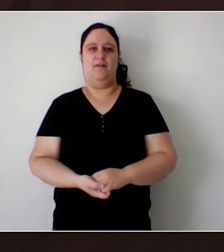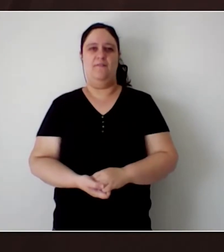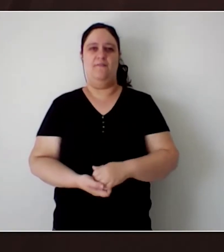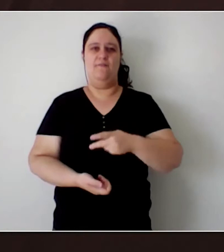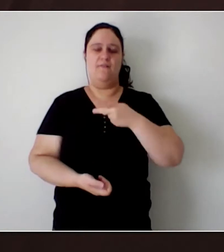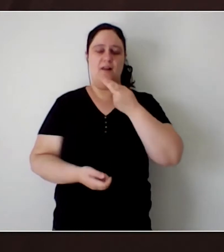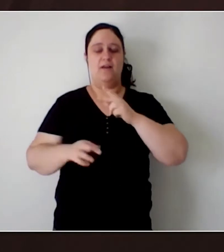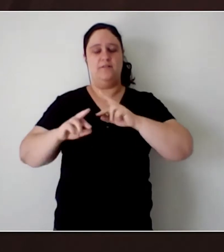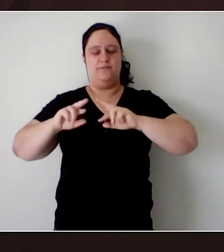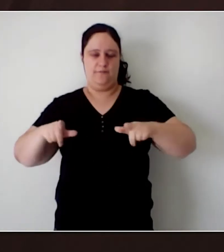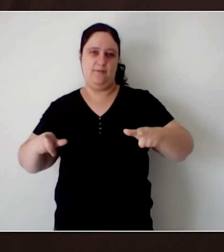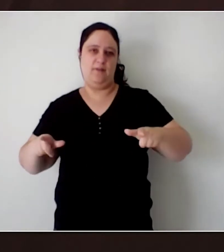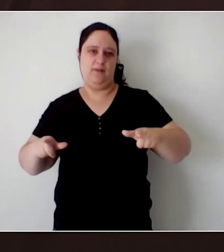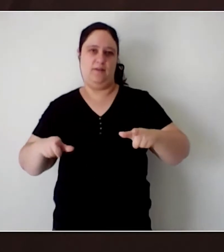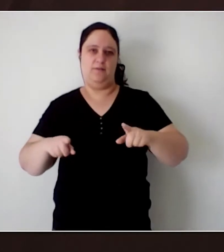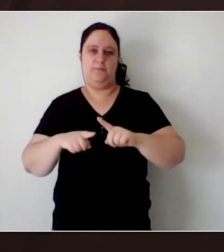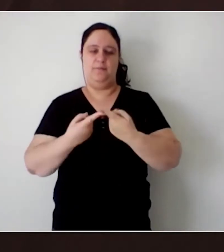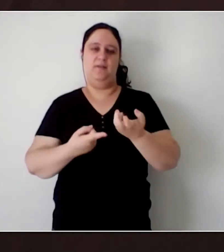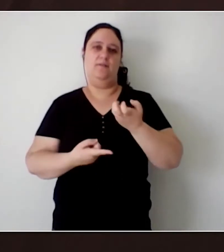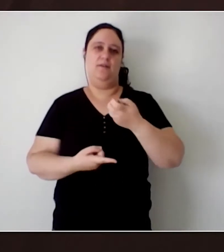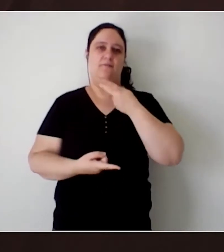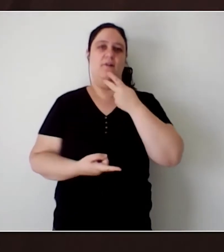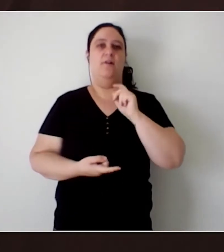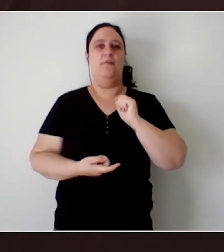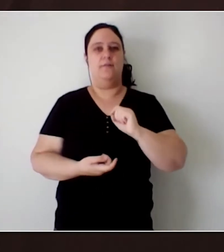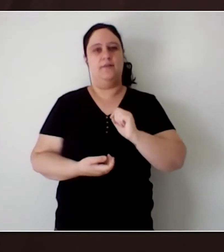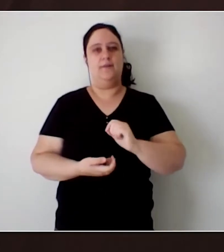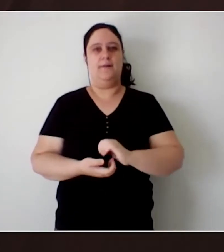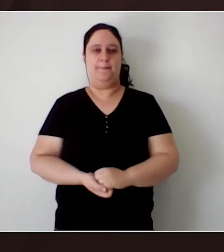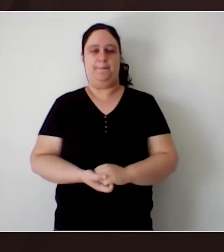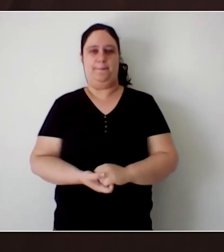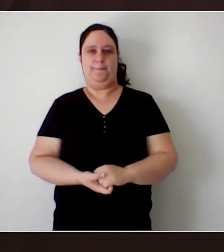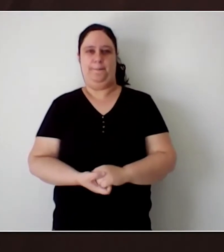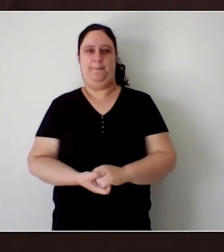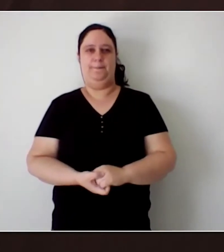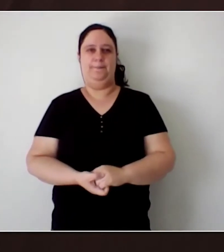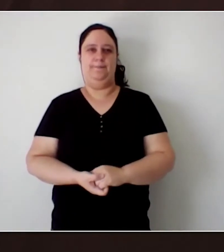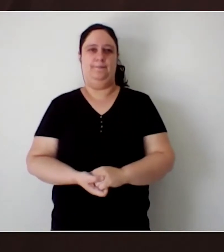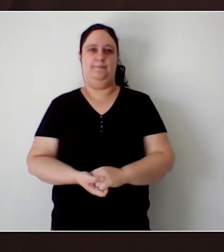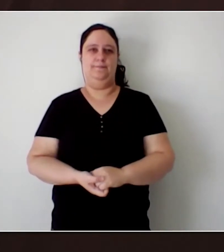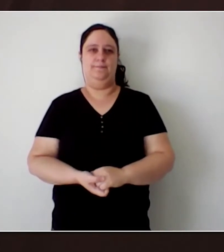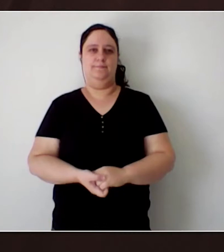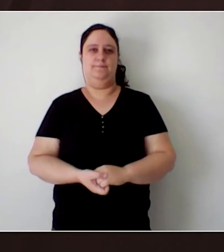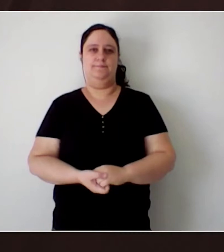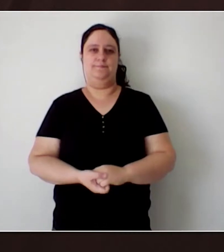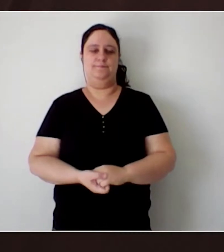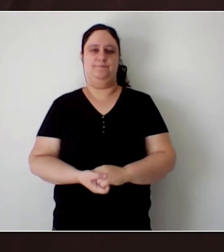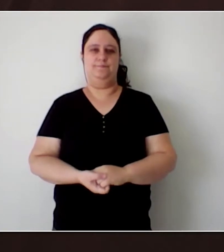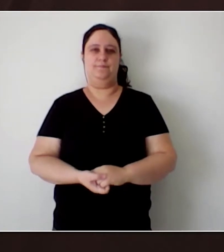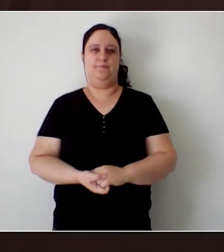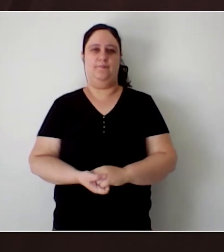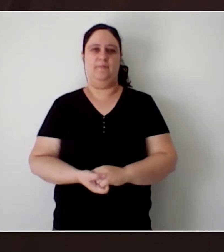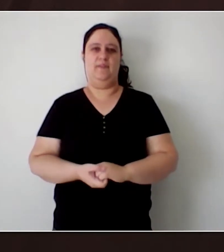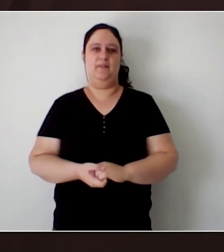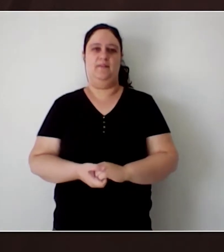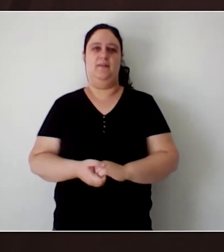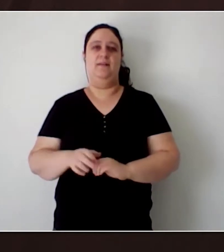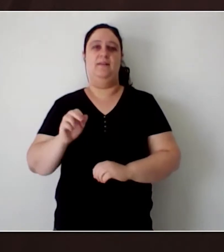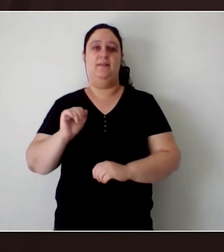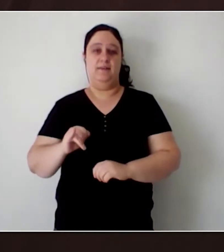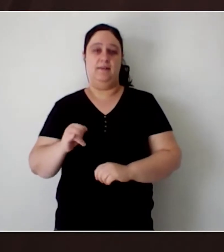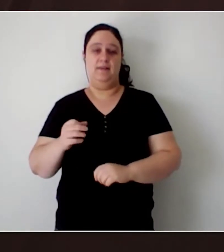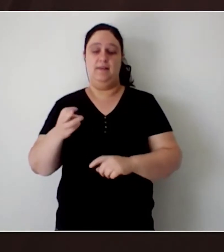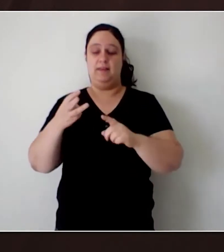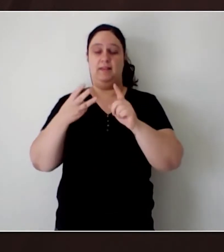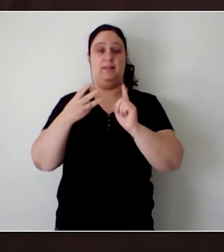quem sabe, se essa parábola estivesse em terceiro lugar, terceira parábola,